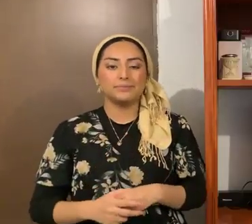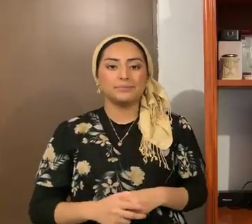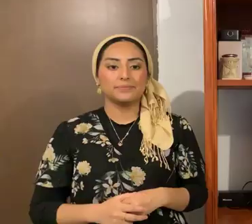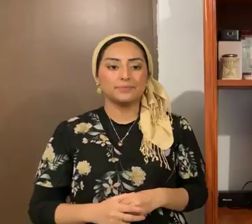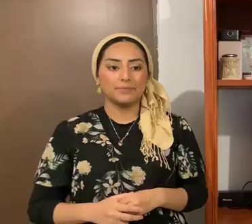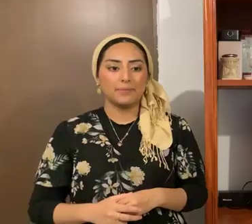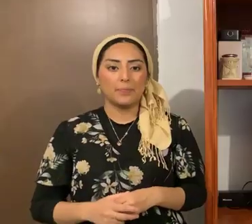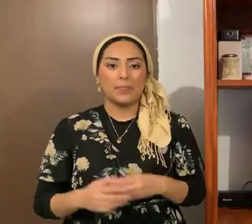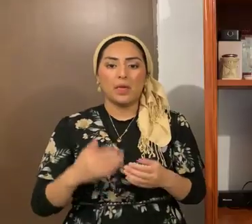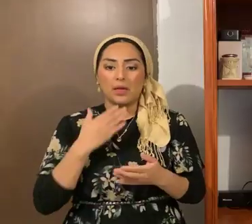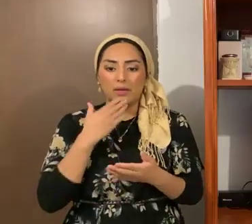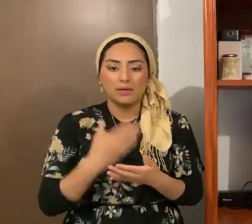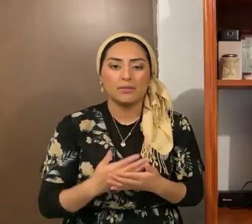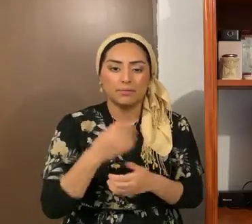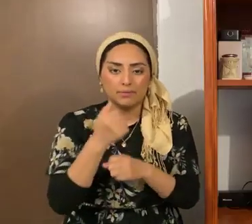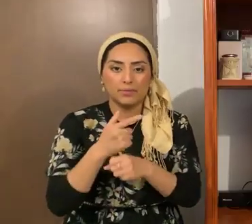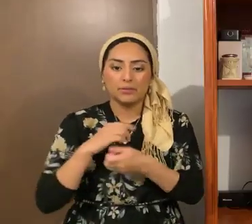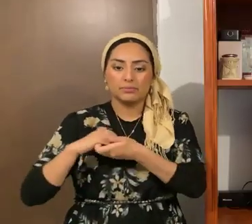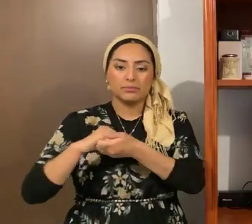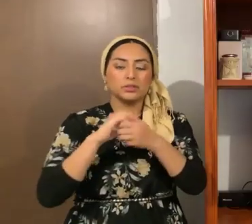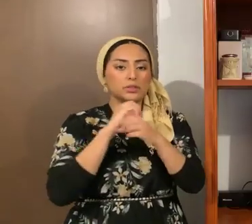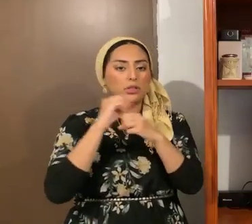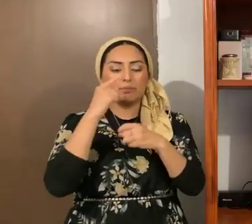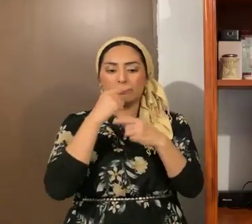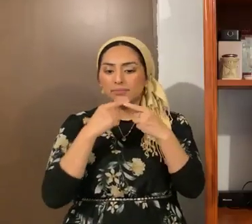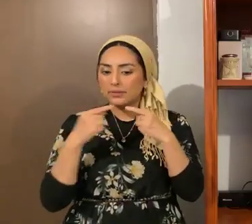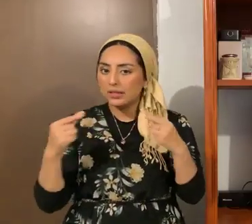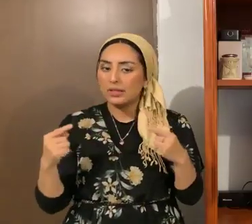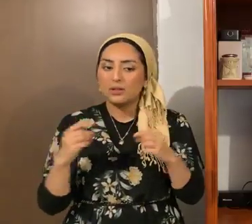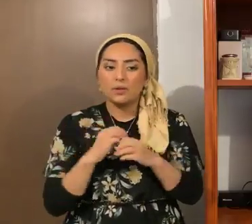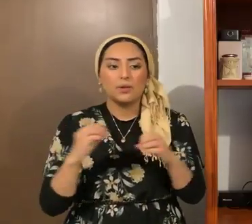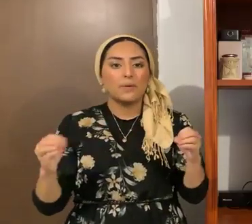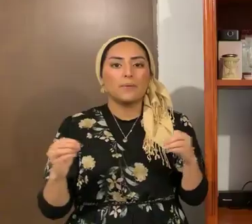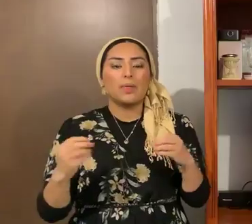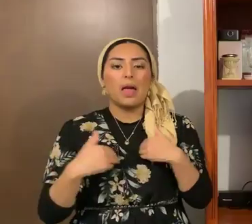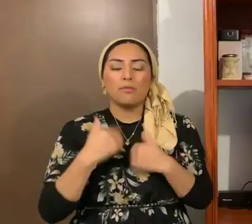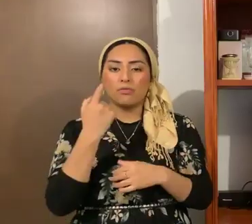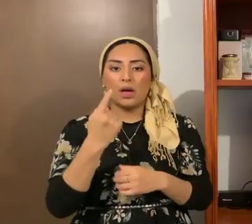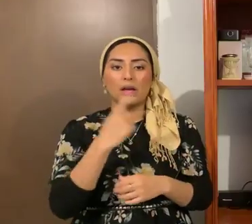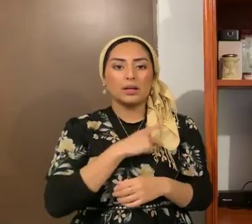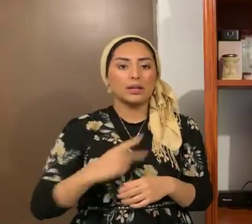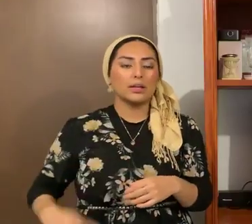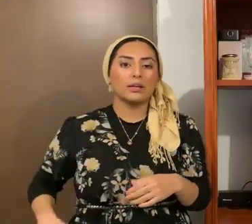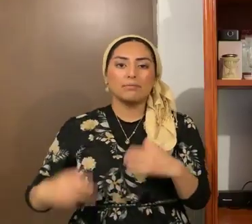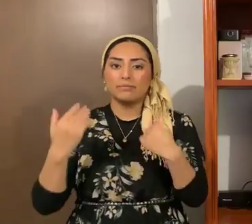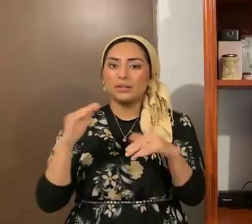que queremos, que nos llevemos bien, que no haya divisiones, porque tenemos un solo rey.